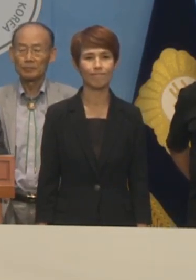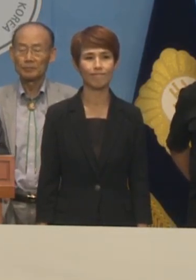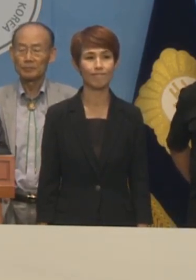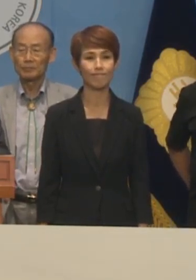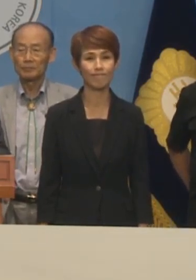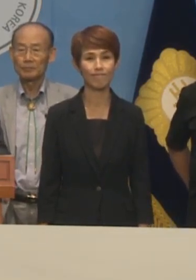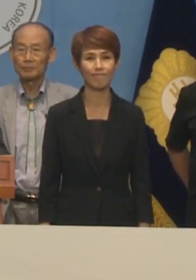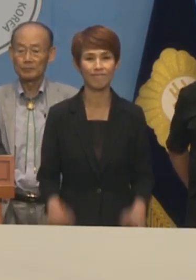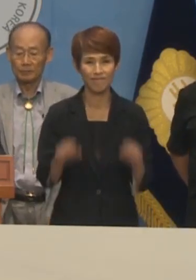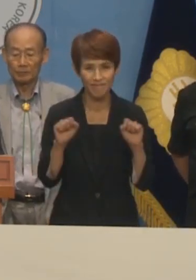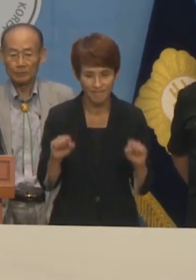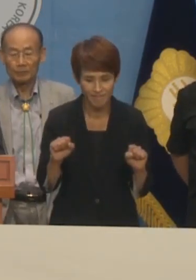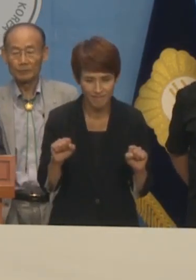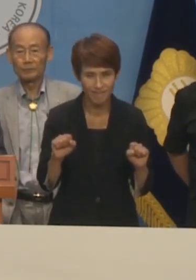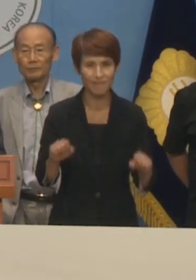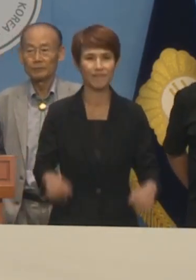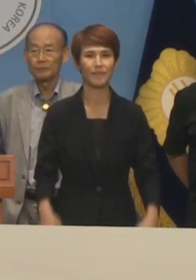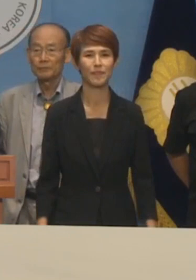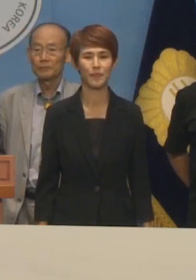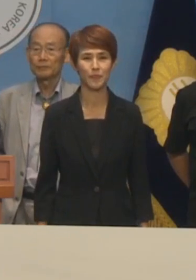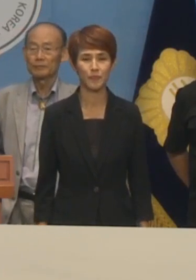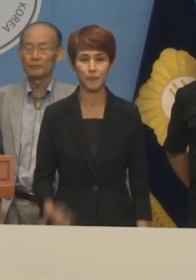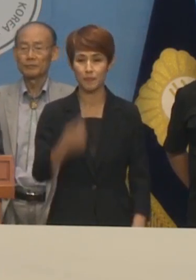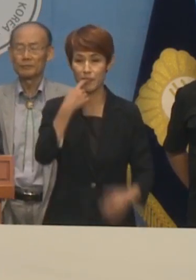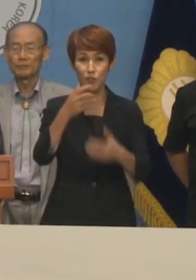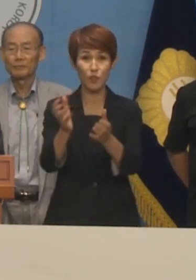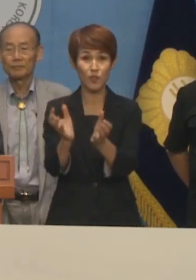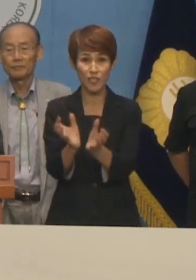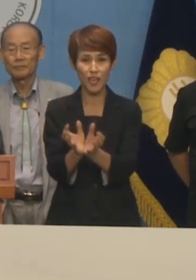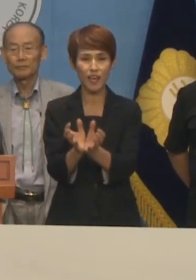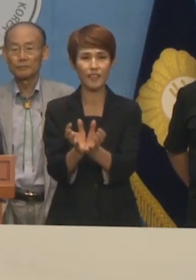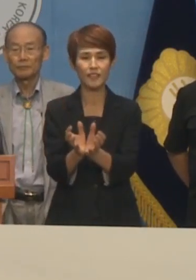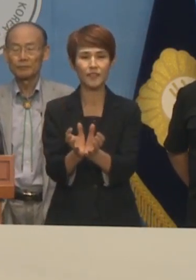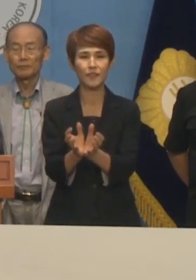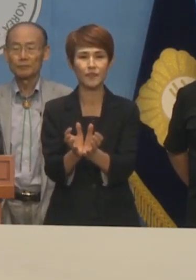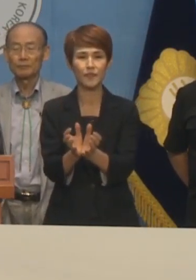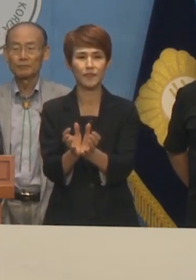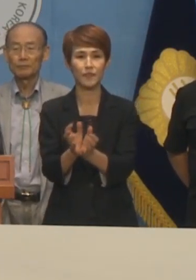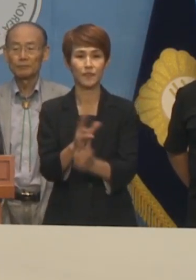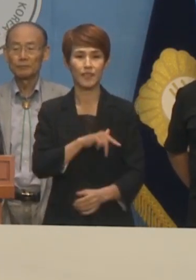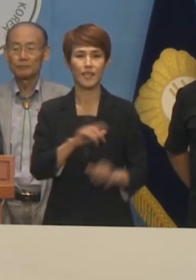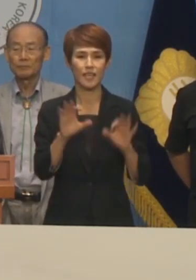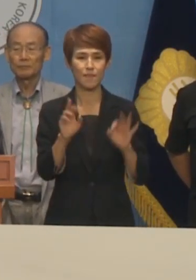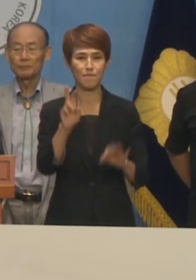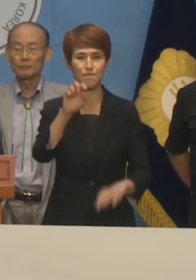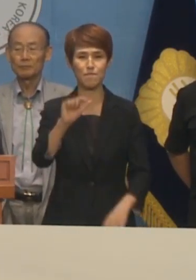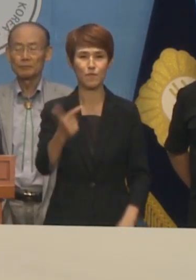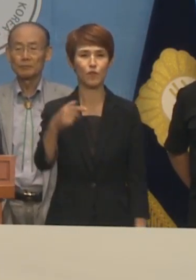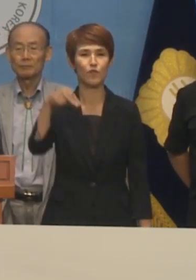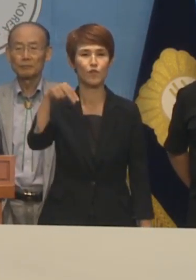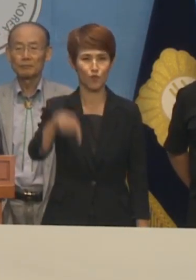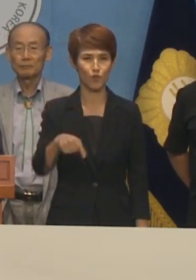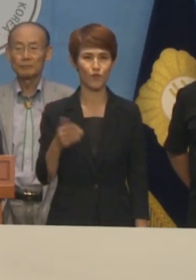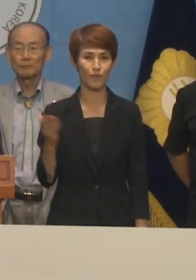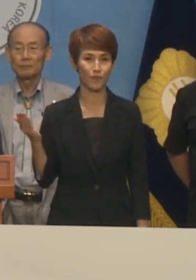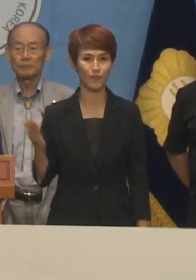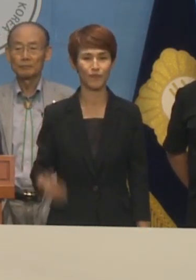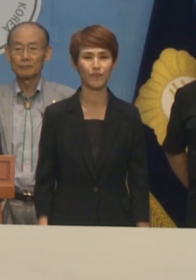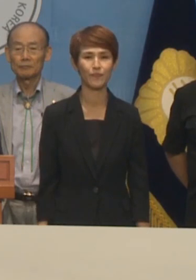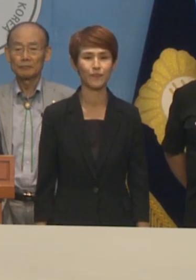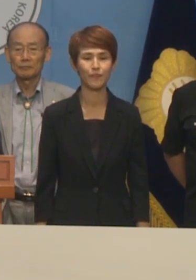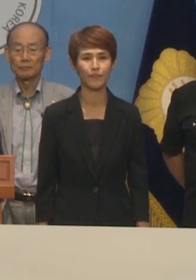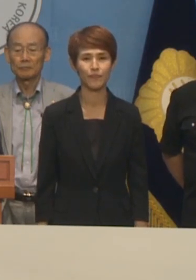네, 안녕하십니까. 더불어민주당 순천갑 김문수 국회의원입니다.